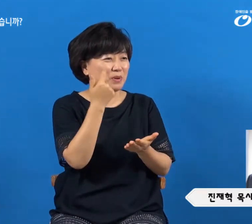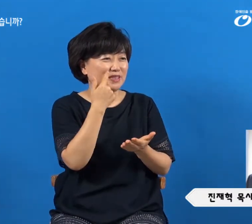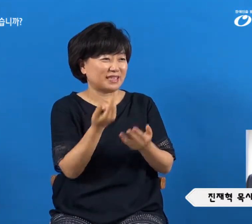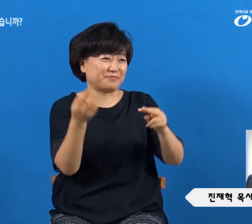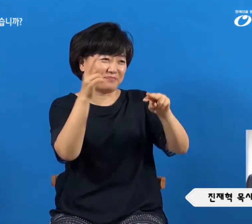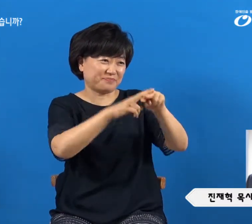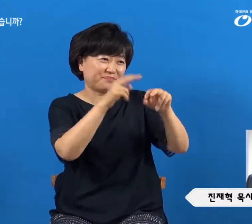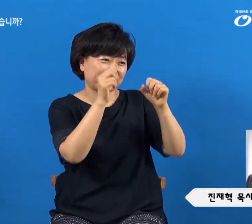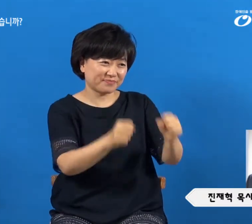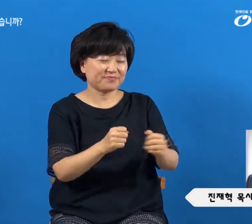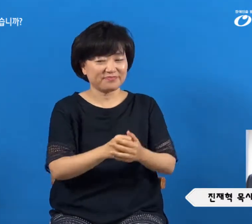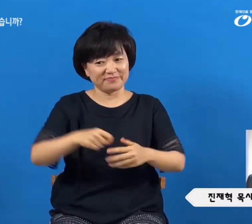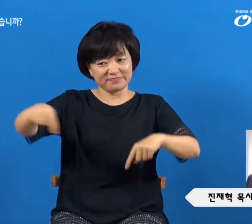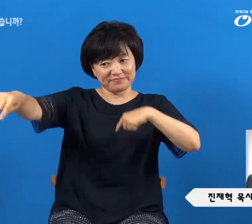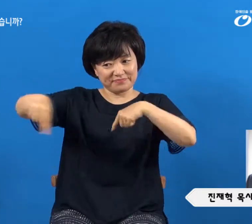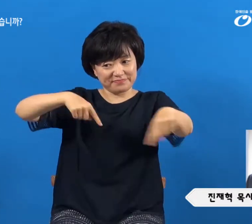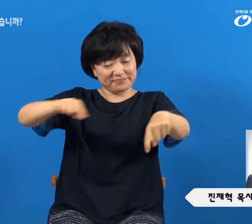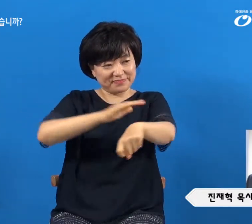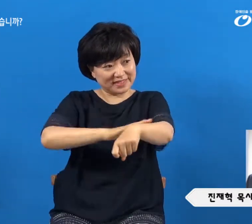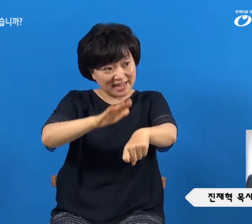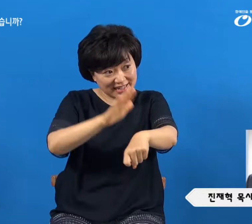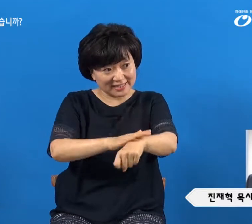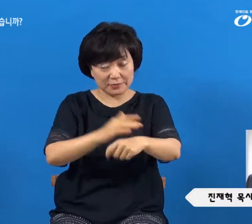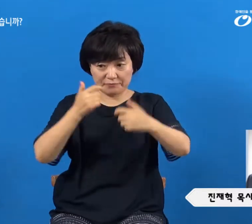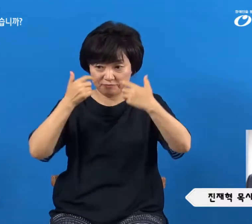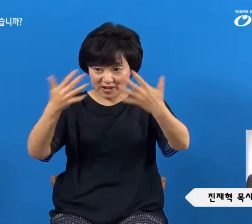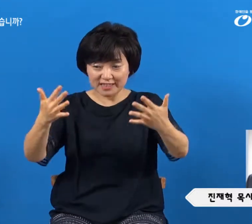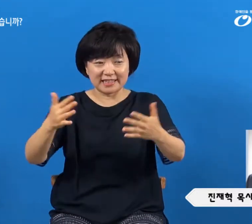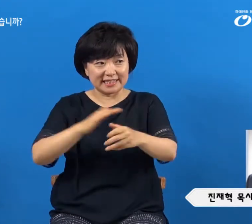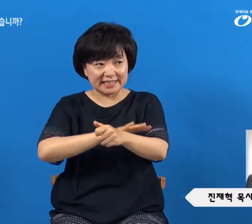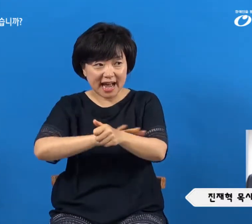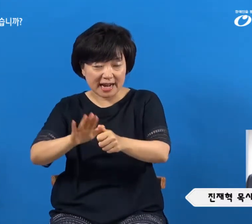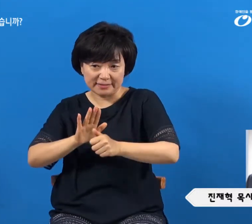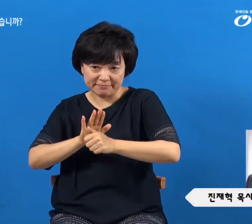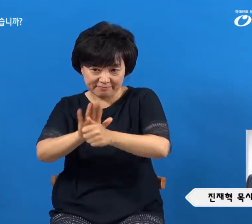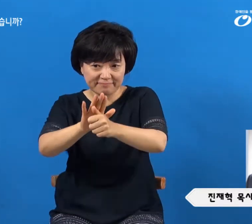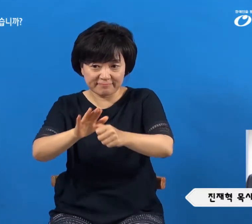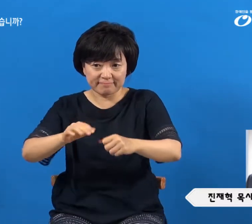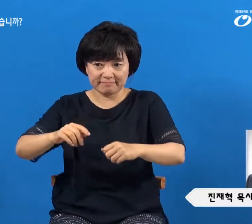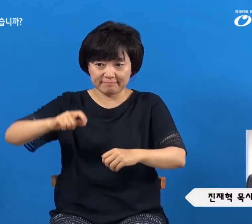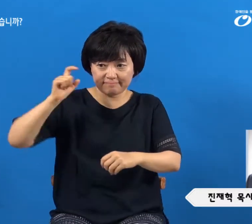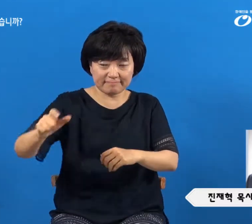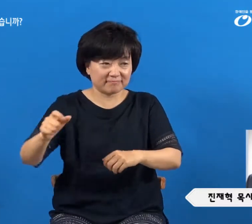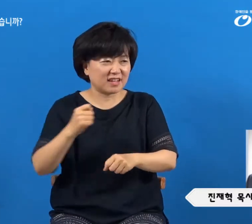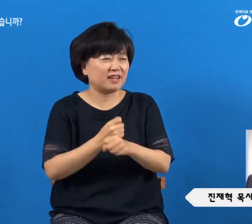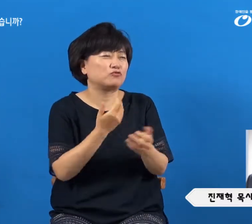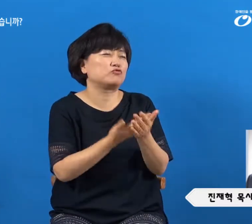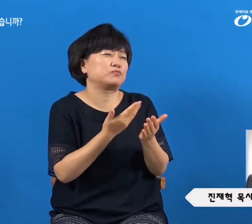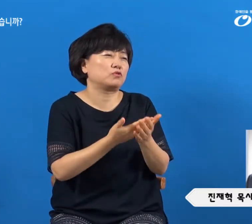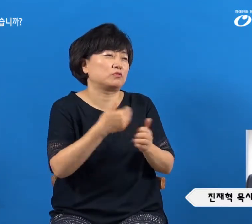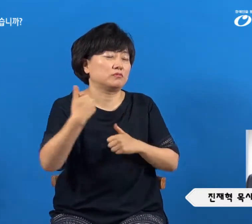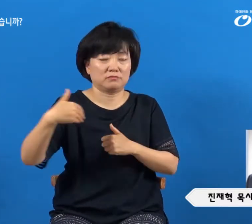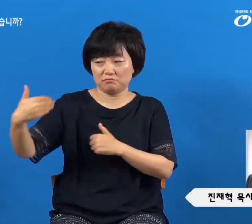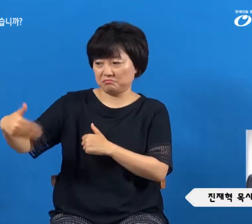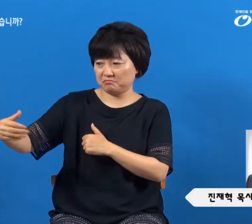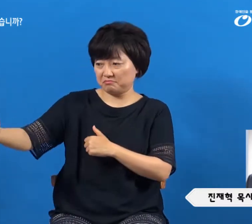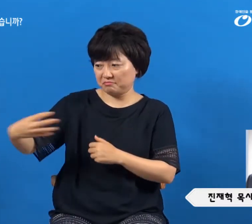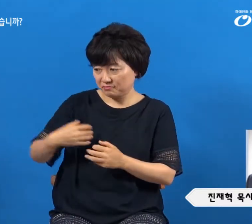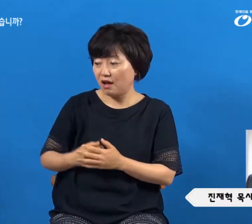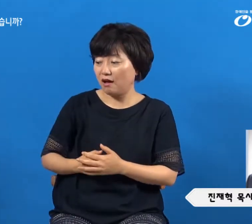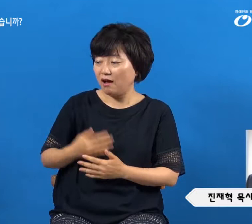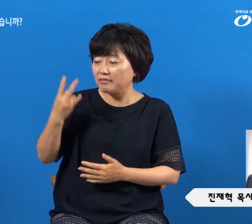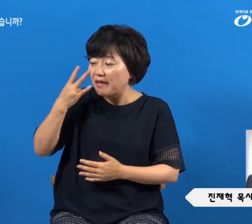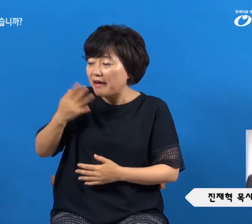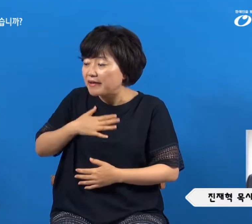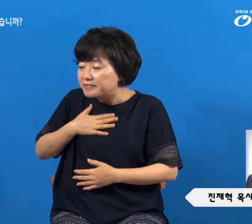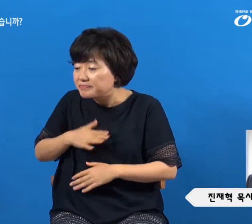오셨으니까 리더십을 발휘해서 좀 확실하게 밀고 나가 주십시오. 그래서 예, 알겠습니다.